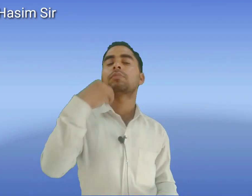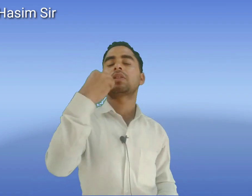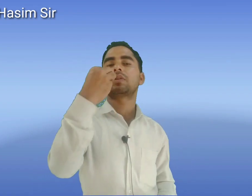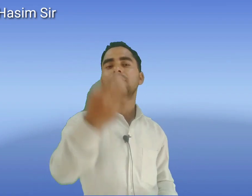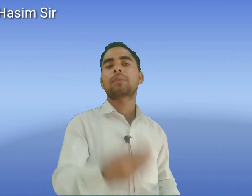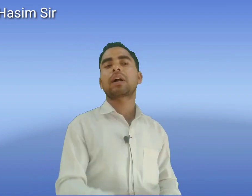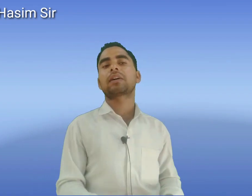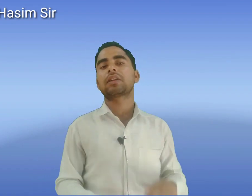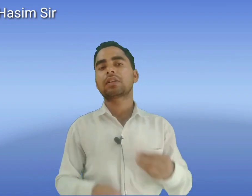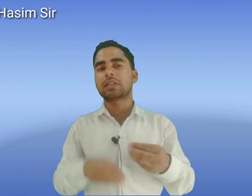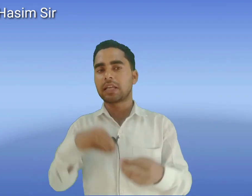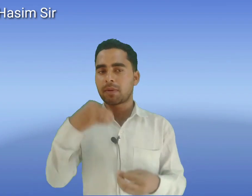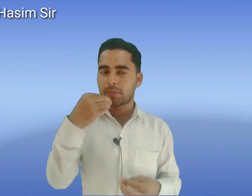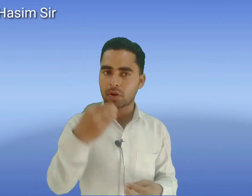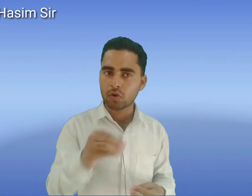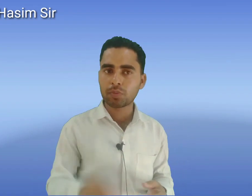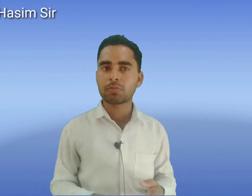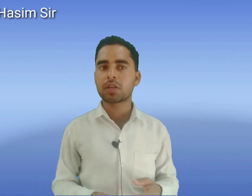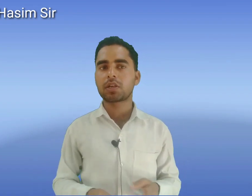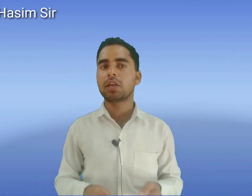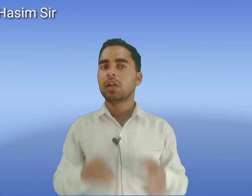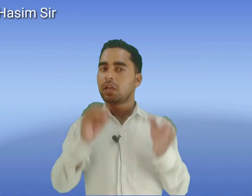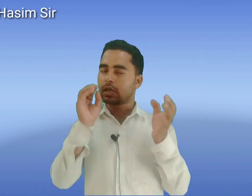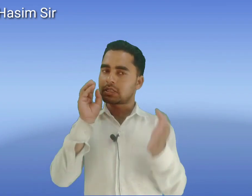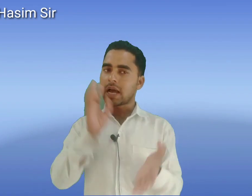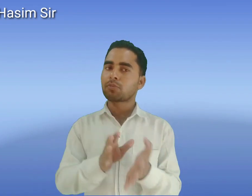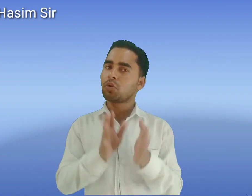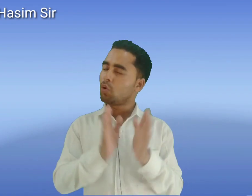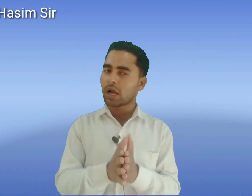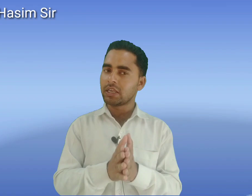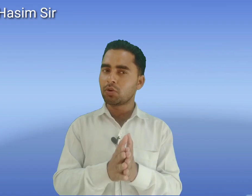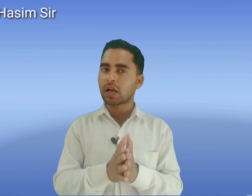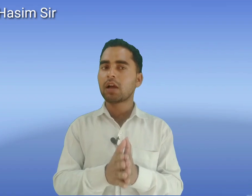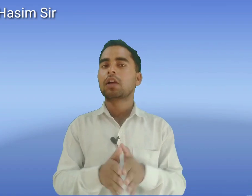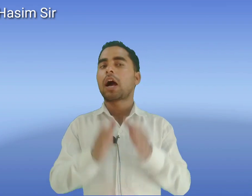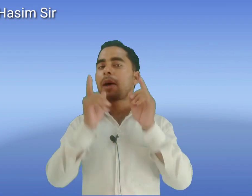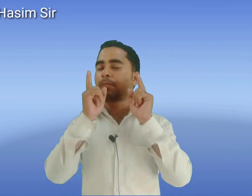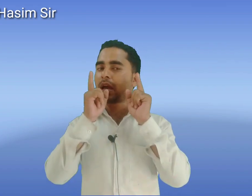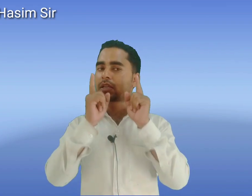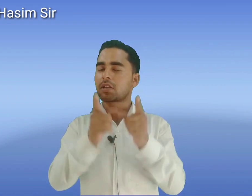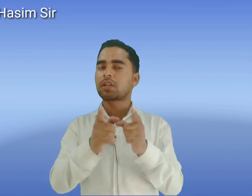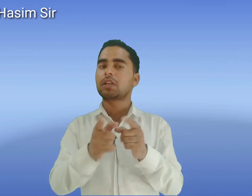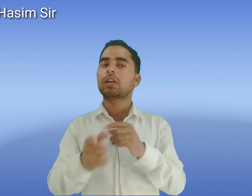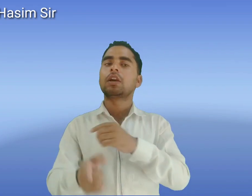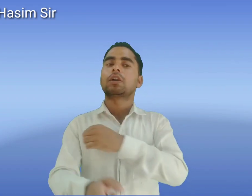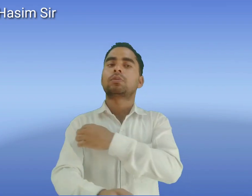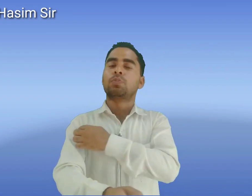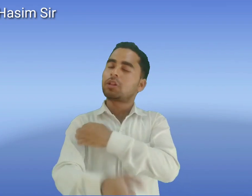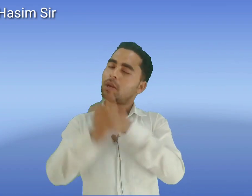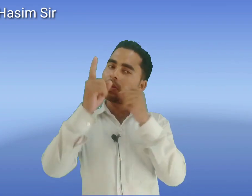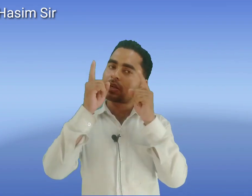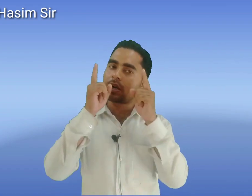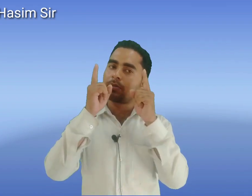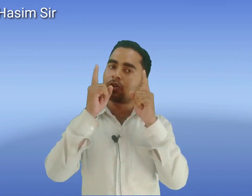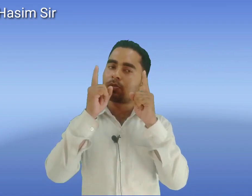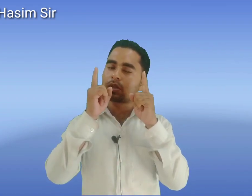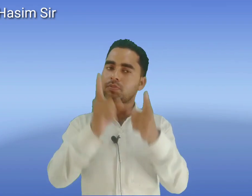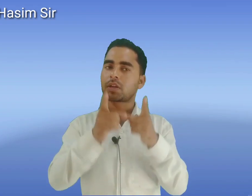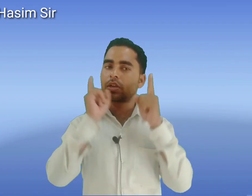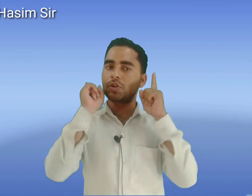उसके माध्यम से अपना कैरियर से एक बार अपना कॉपी में देखिए एग्जाम तो होगा ही होगा आप पढ़ाई करते रहिए मिलते हैं अगले वीडियो में तब तक के